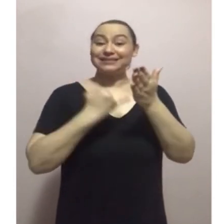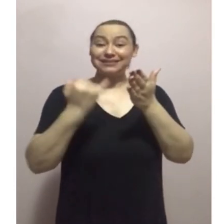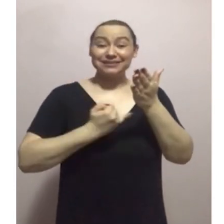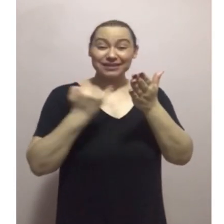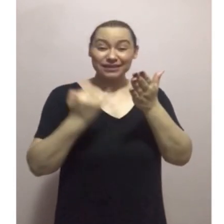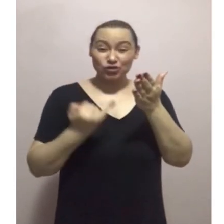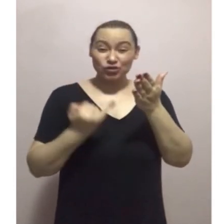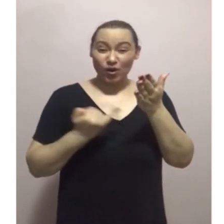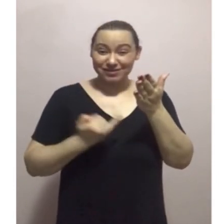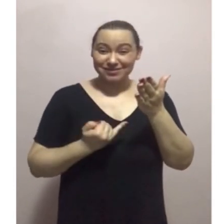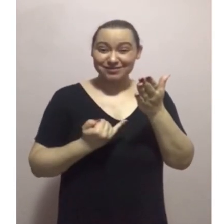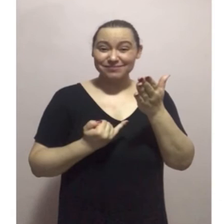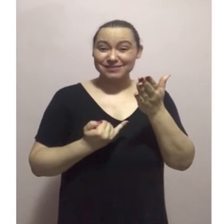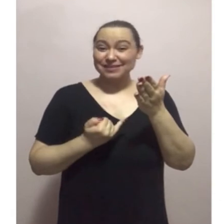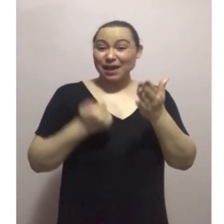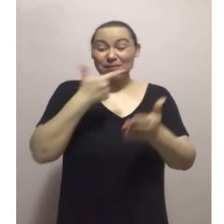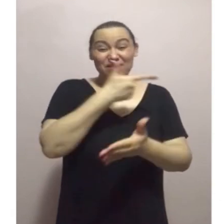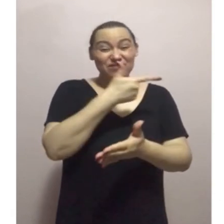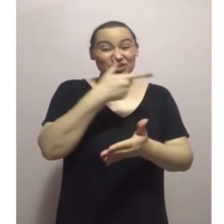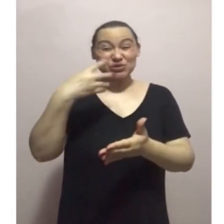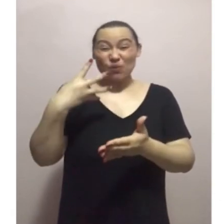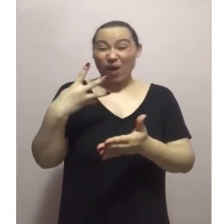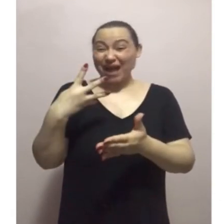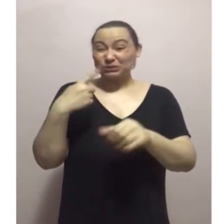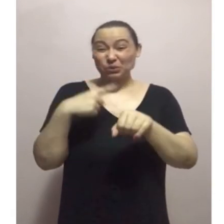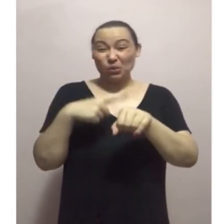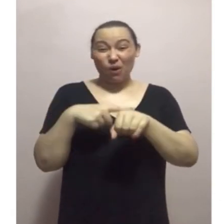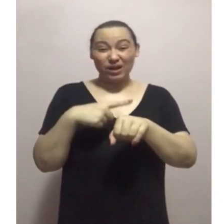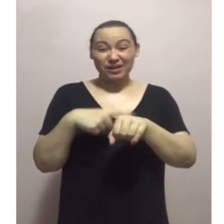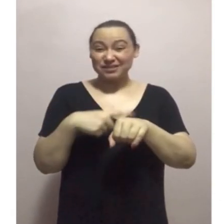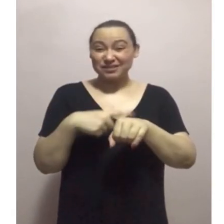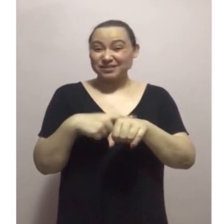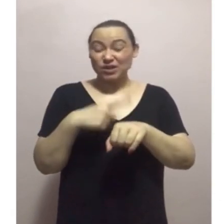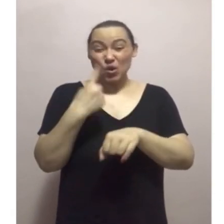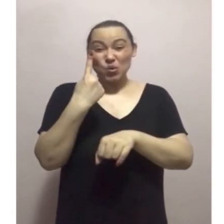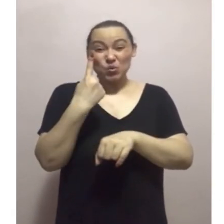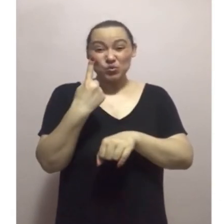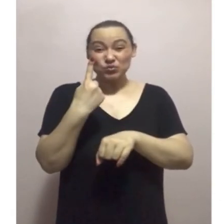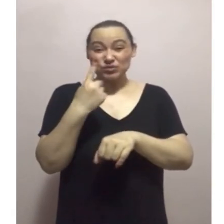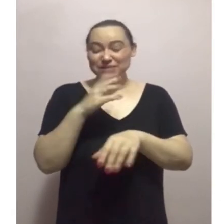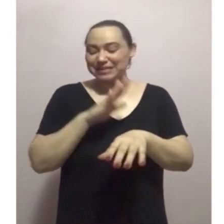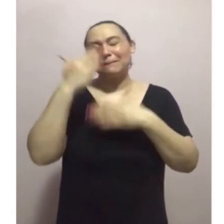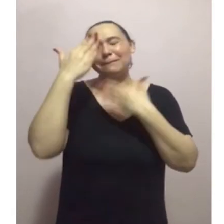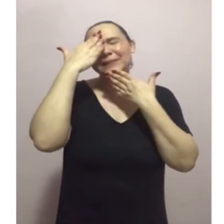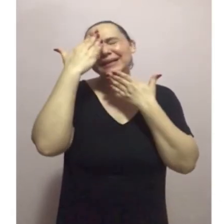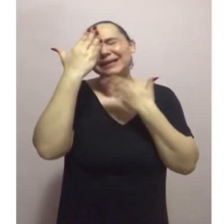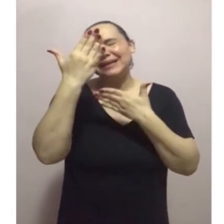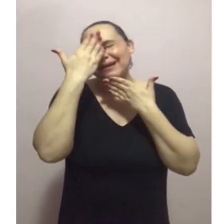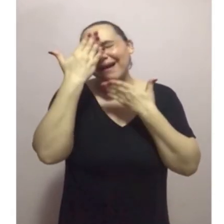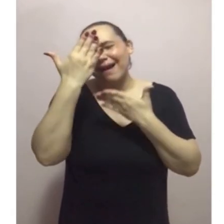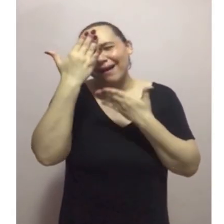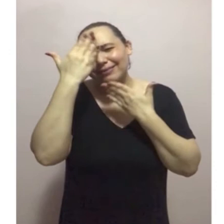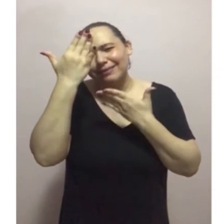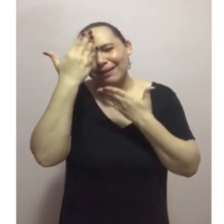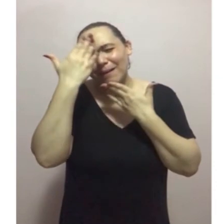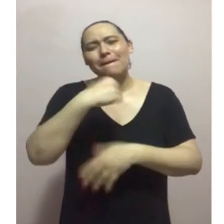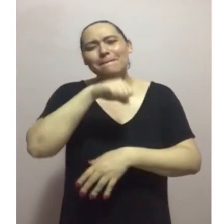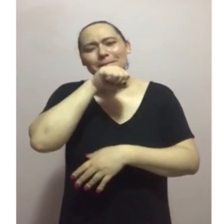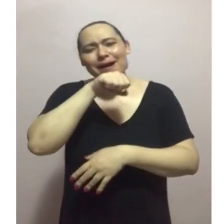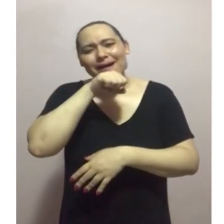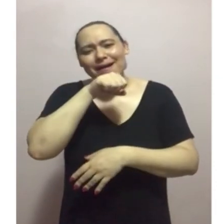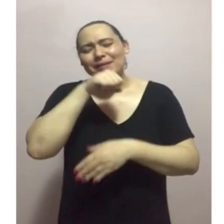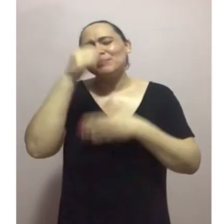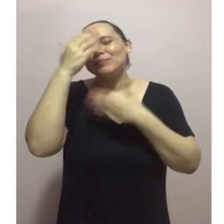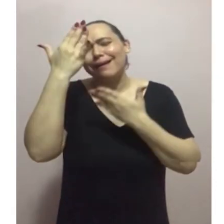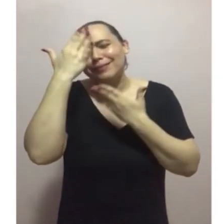As inscrições se esgotaram em 24 horas. Eu fiquei louca para fazer. Gente, a minha mãe entrou. Mãe, obrigada por tudo. Eu tive